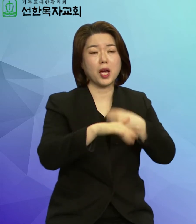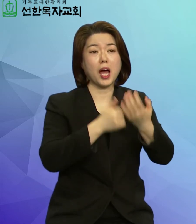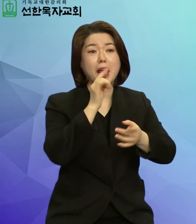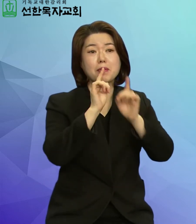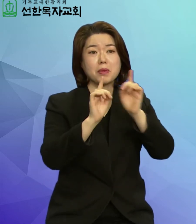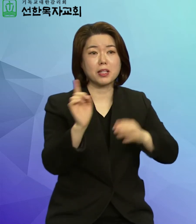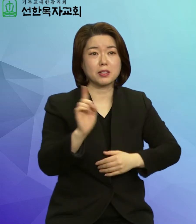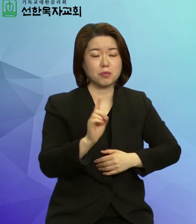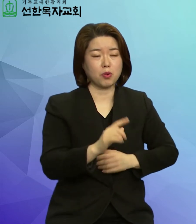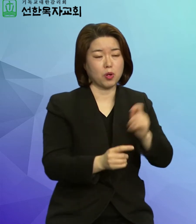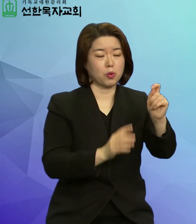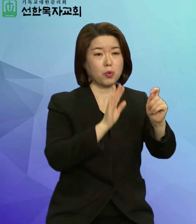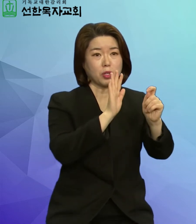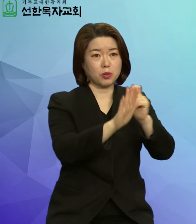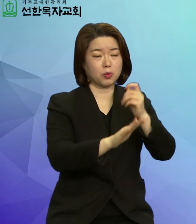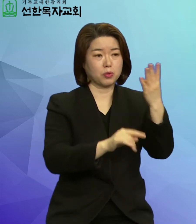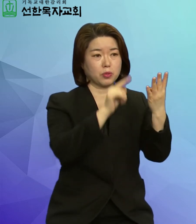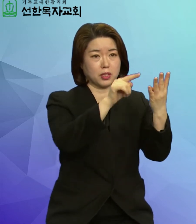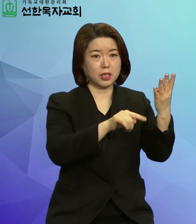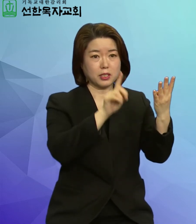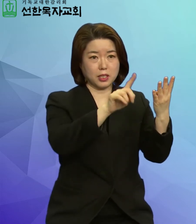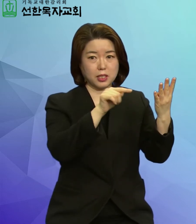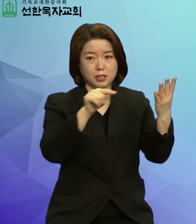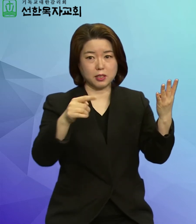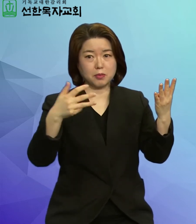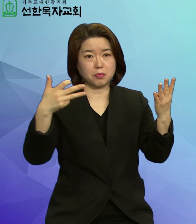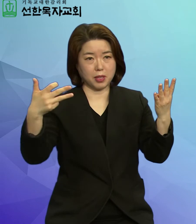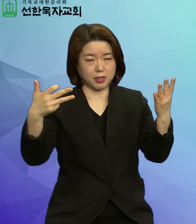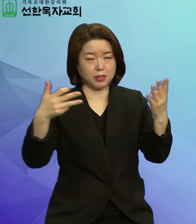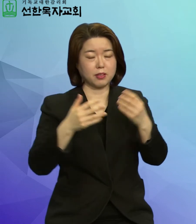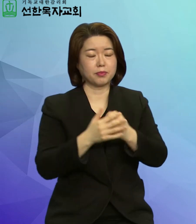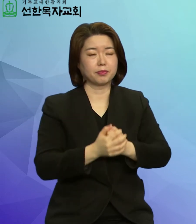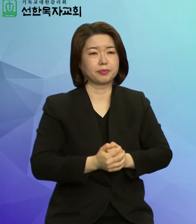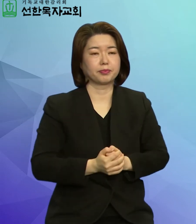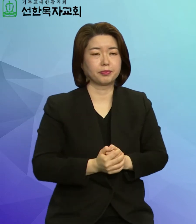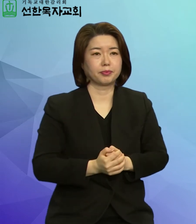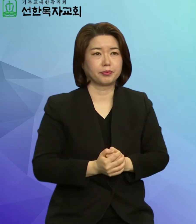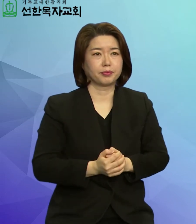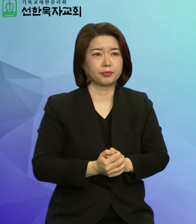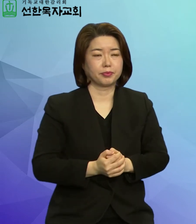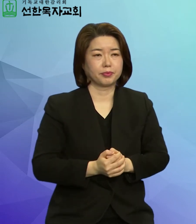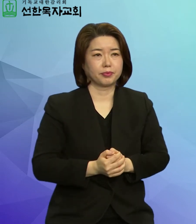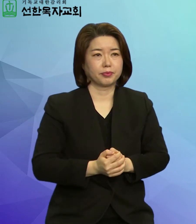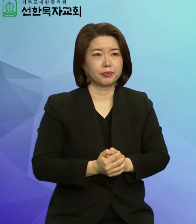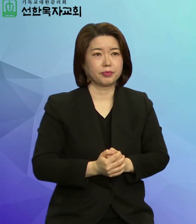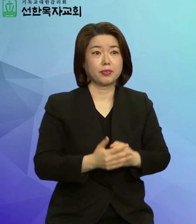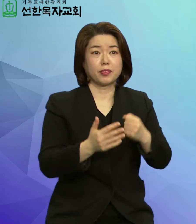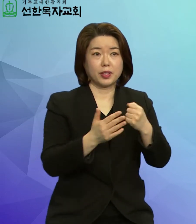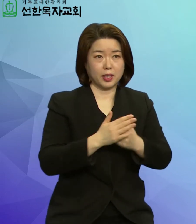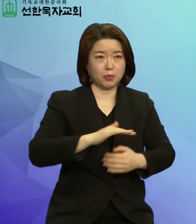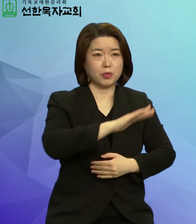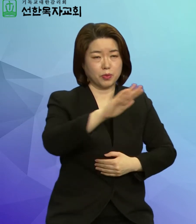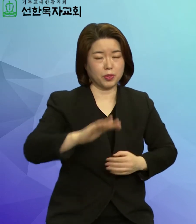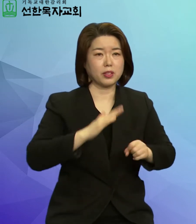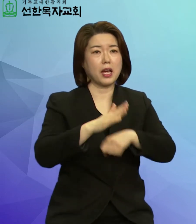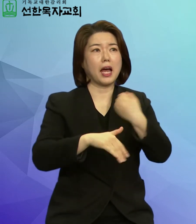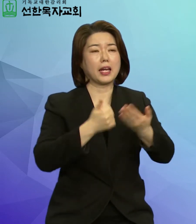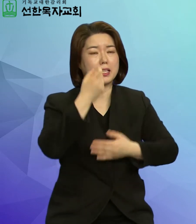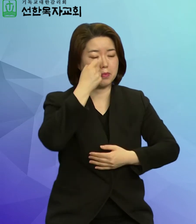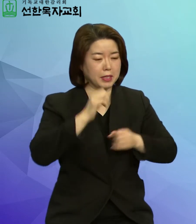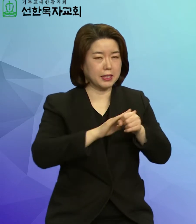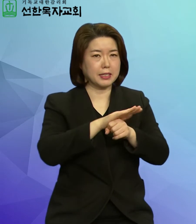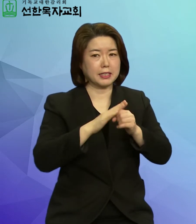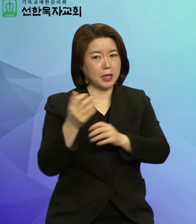오늘 우리에게 주시는 하나님의 말씀은 고린도후서 4장 1절에서 18절 말씀입니다. 그러므로